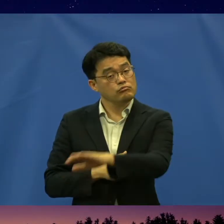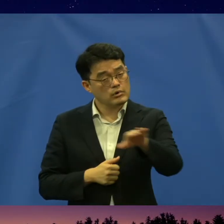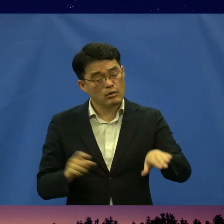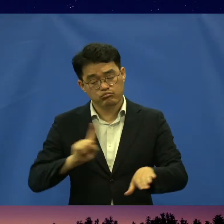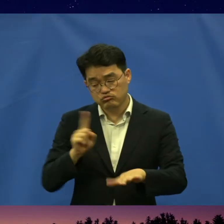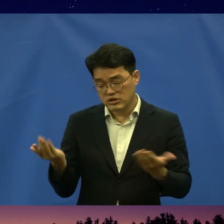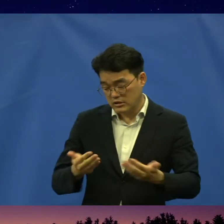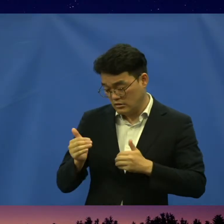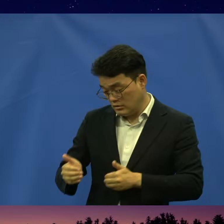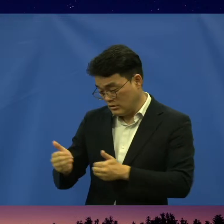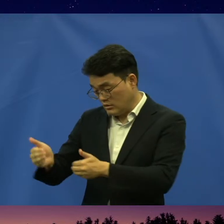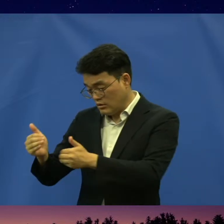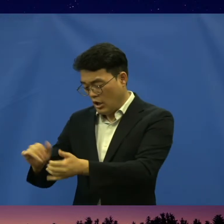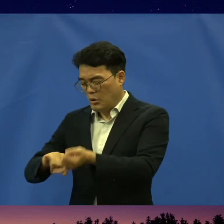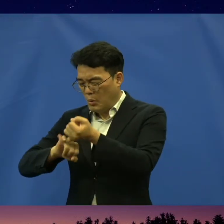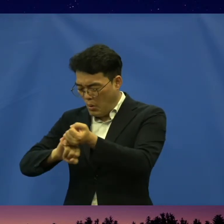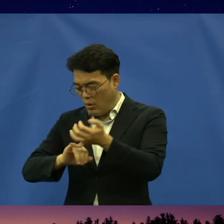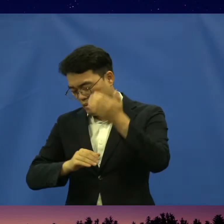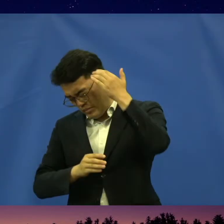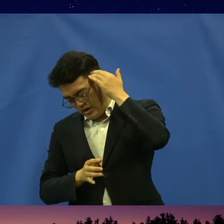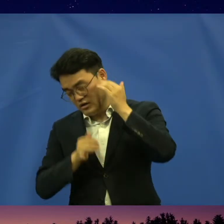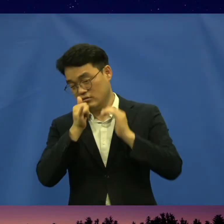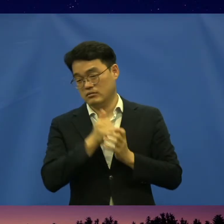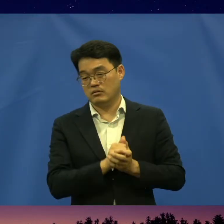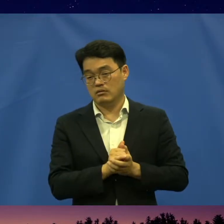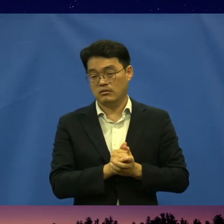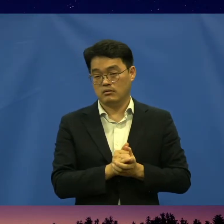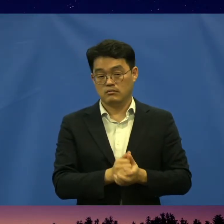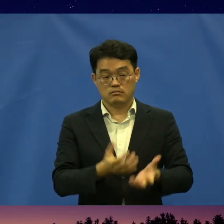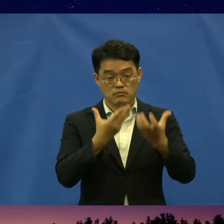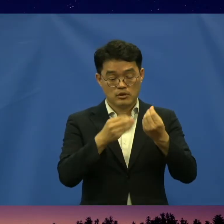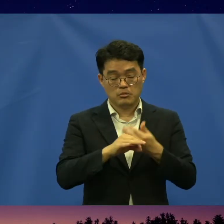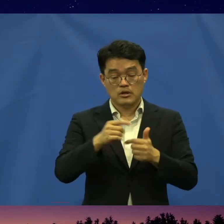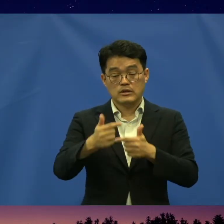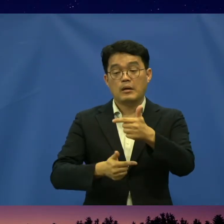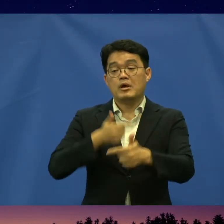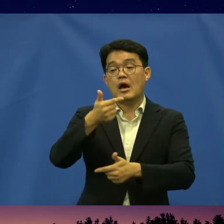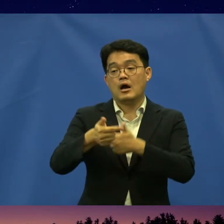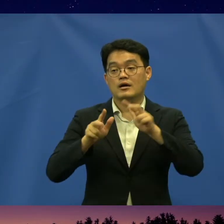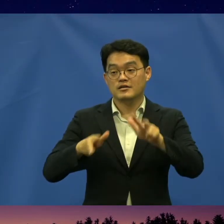성문의 문짝만 달면 이제 끝이 날 상황인데 이제 대적자들이 나타나는 거죠.